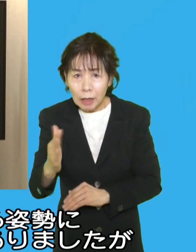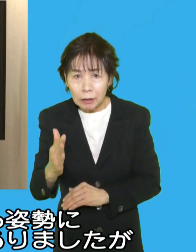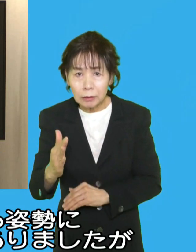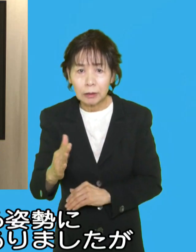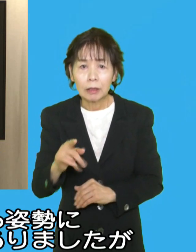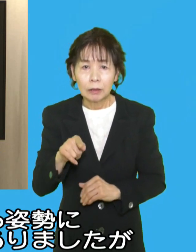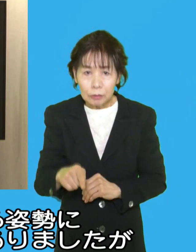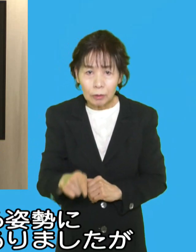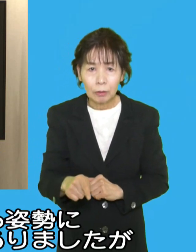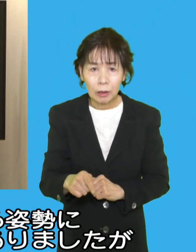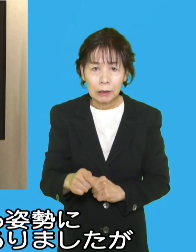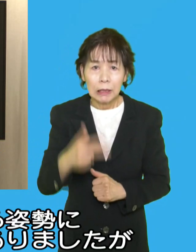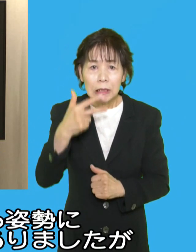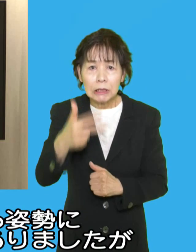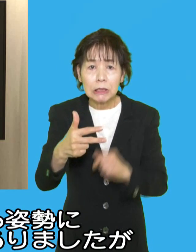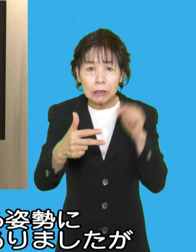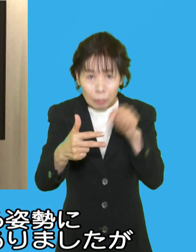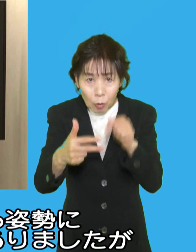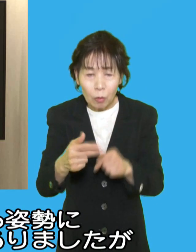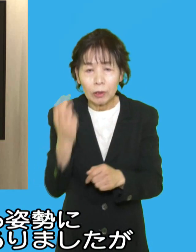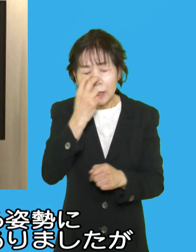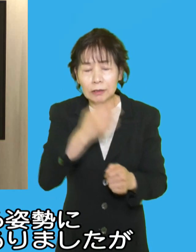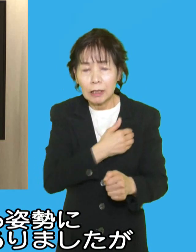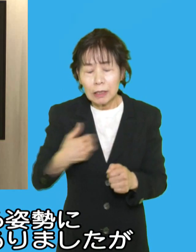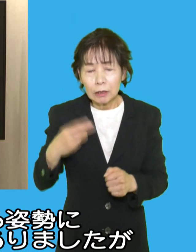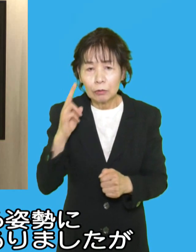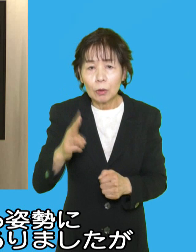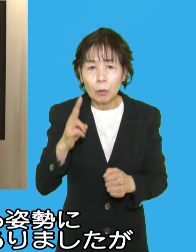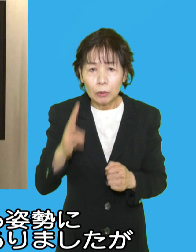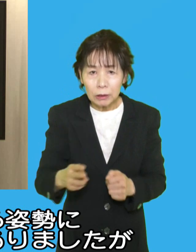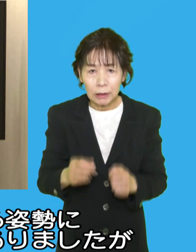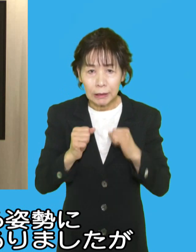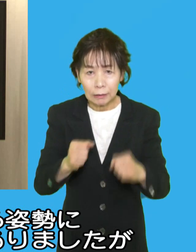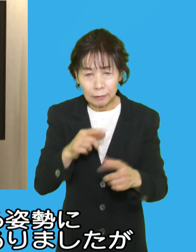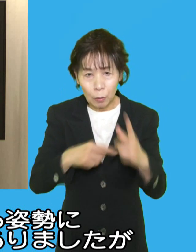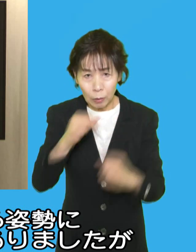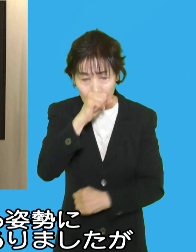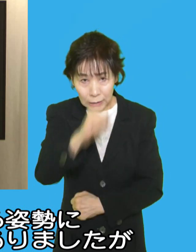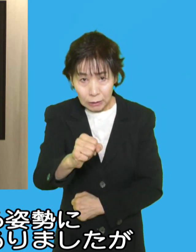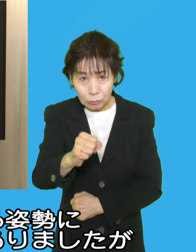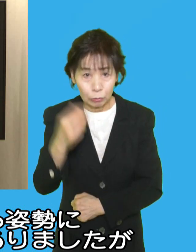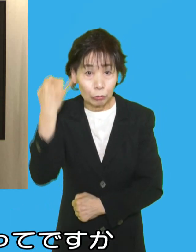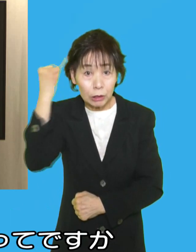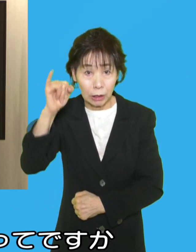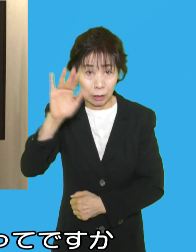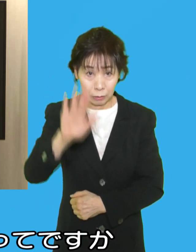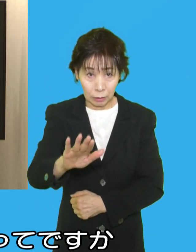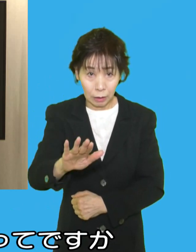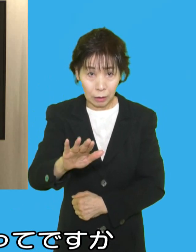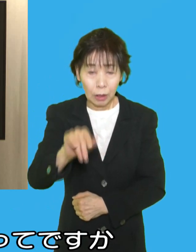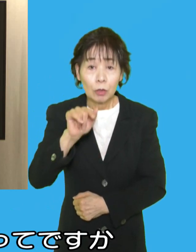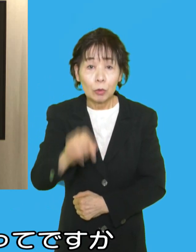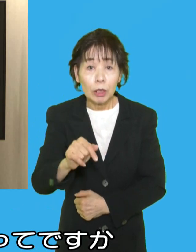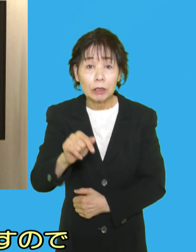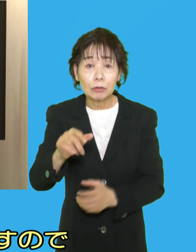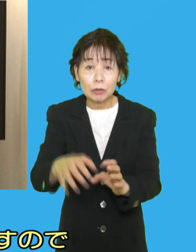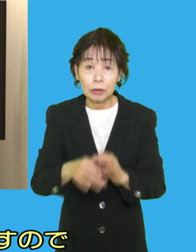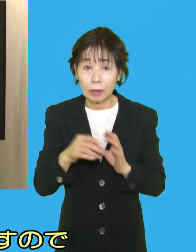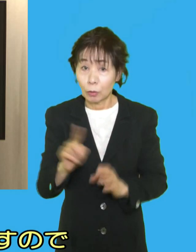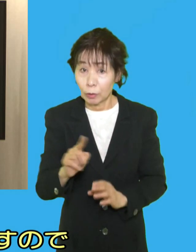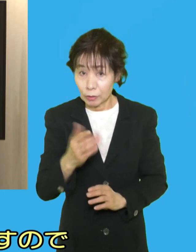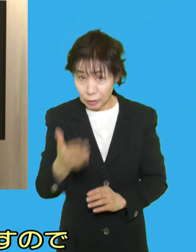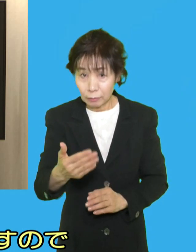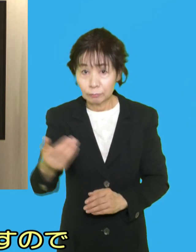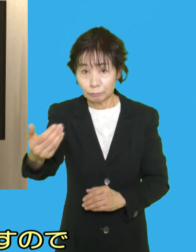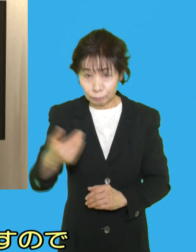そういうちゃんと 市でも検査ができるような姿勢にした方がいいんじゃないかというふうな意見があったと思うんですけれども、そういったことについては 今 どう ですか。はい、